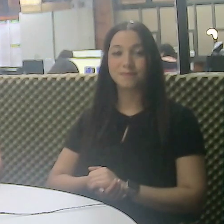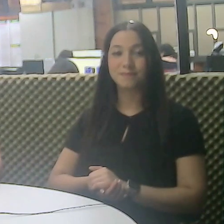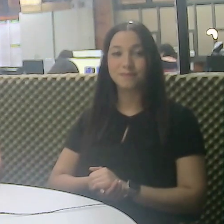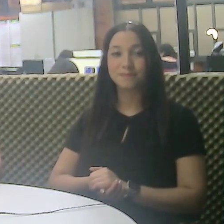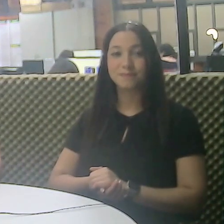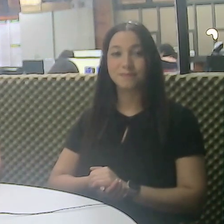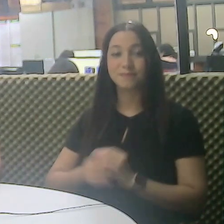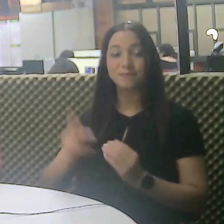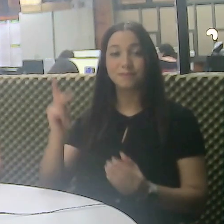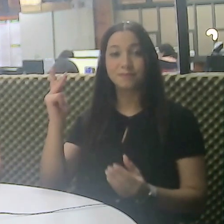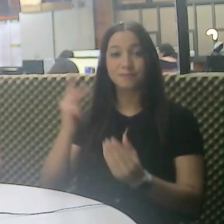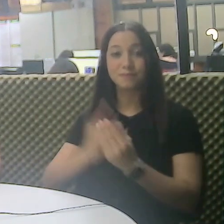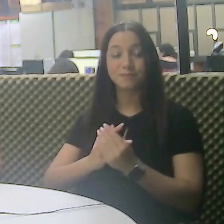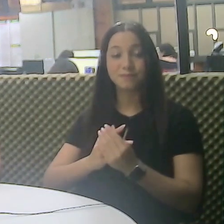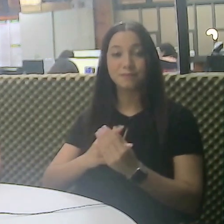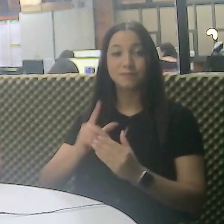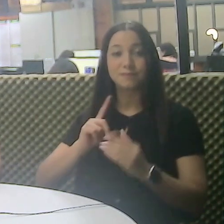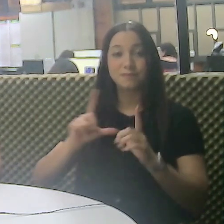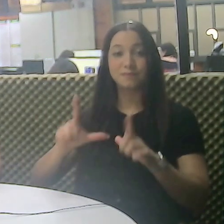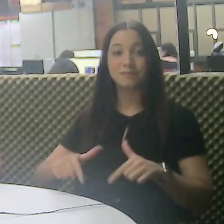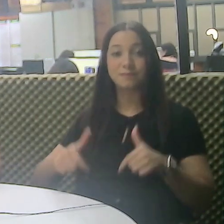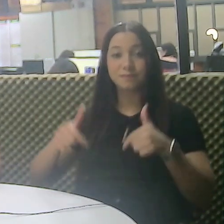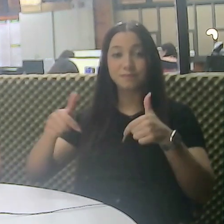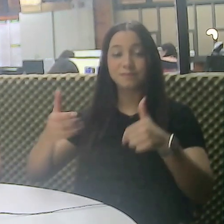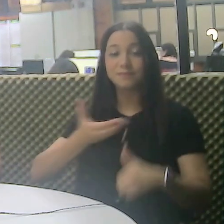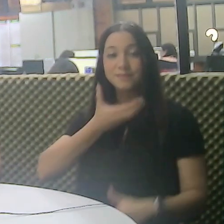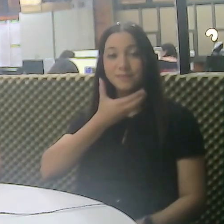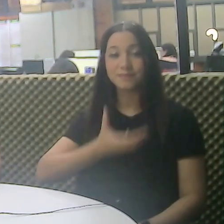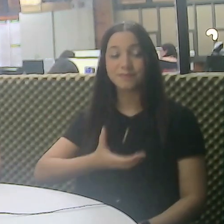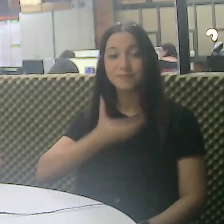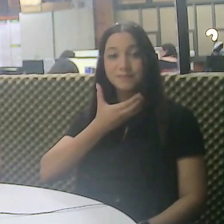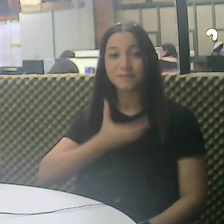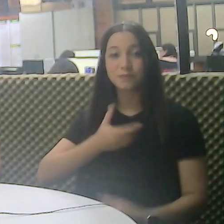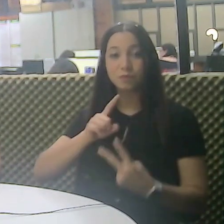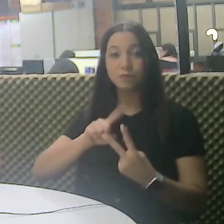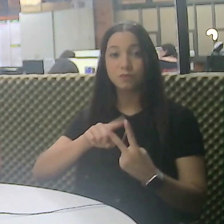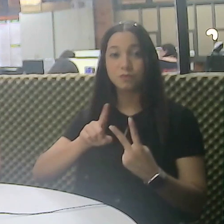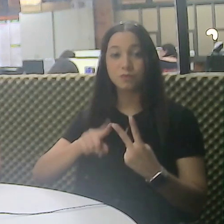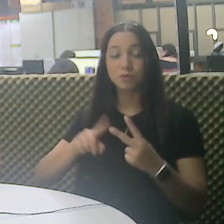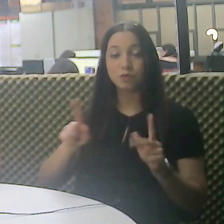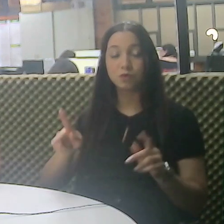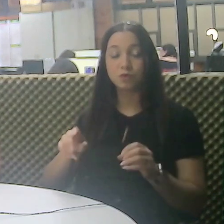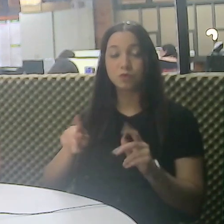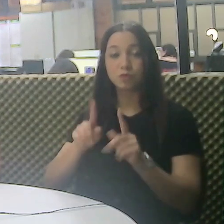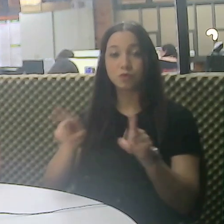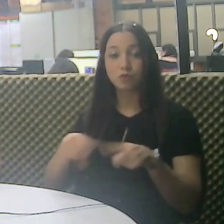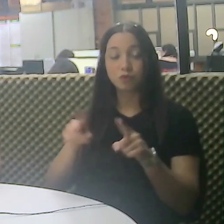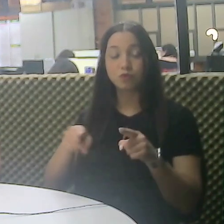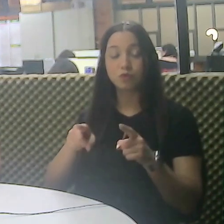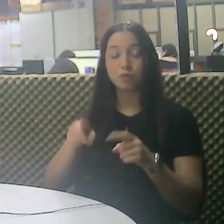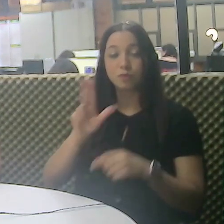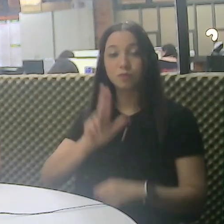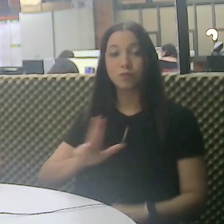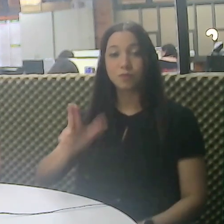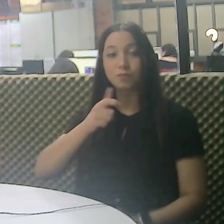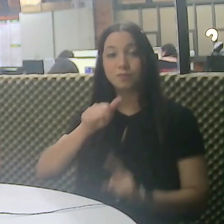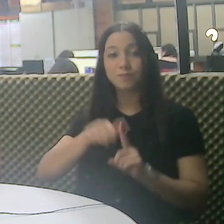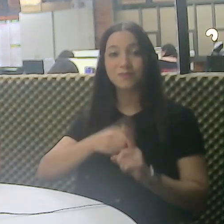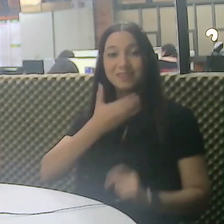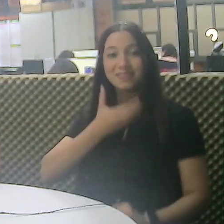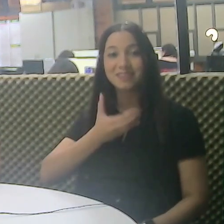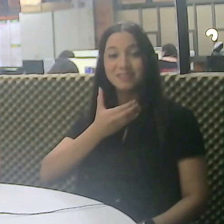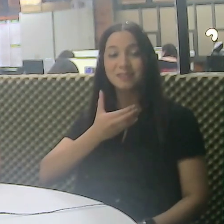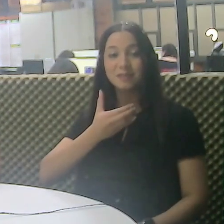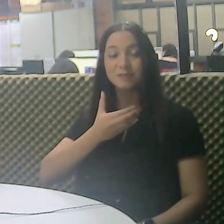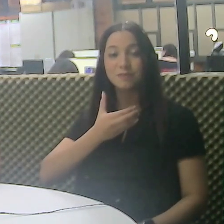notícias. Procon Móvel reforça as ações natalinas do órgão e passa pelos 2 shoppings de Uberlândia neste mês de dezembro. No Center Shopping,